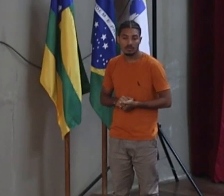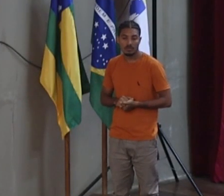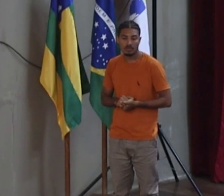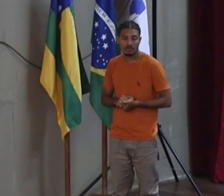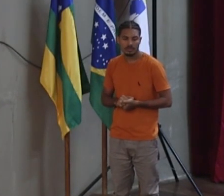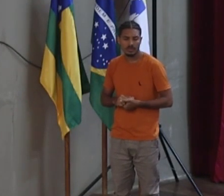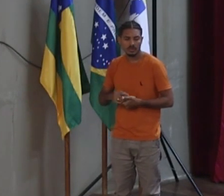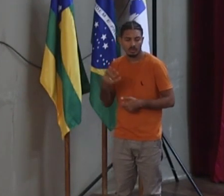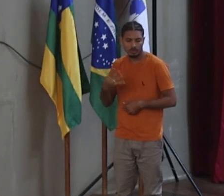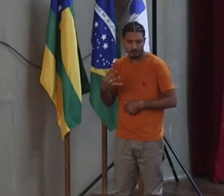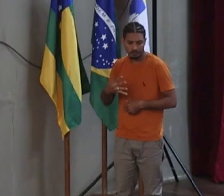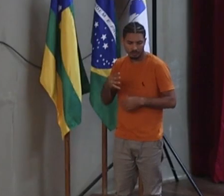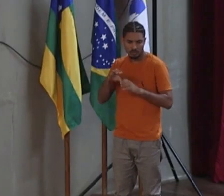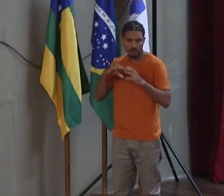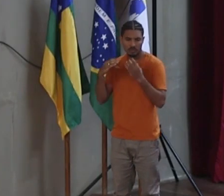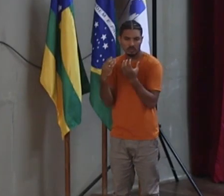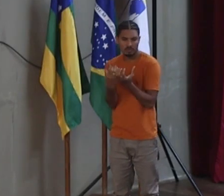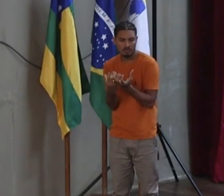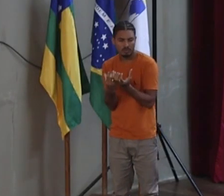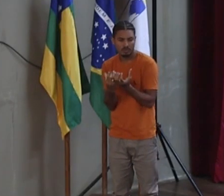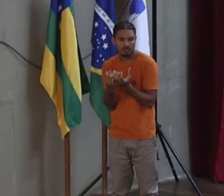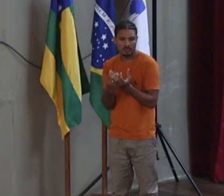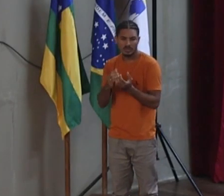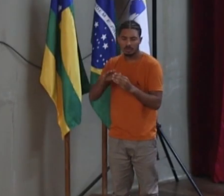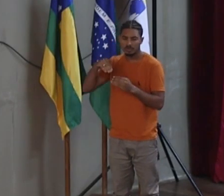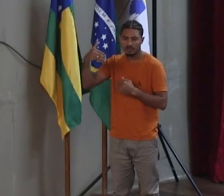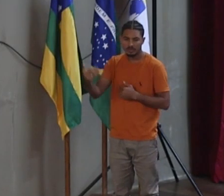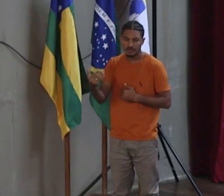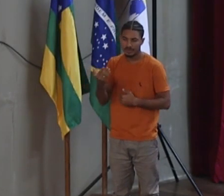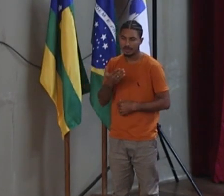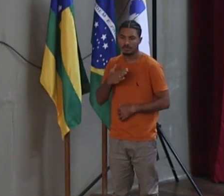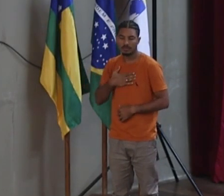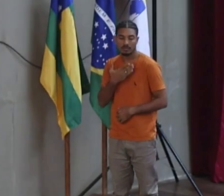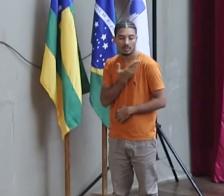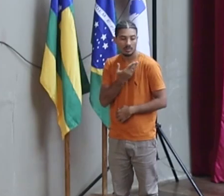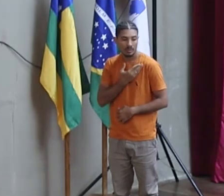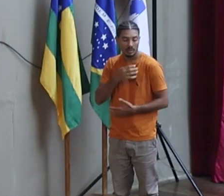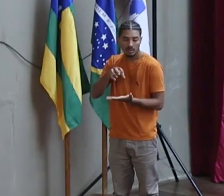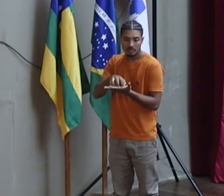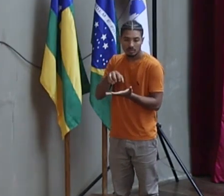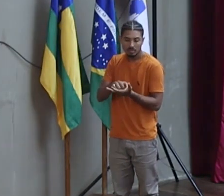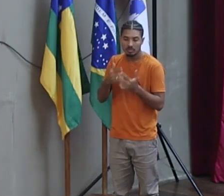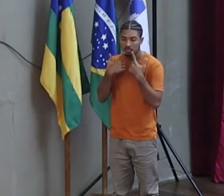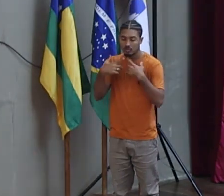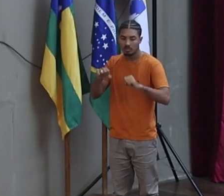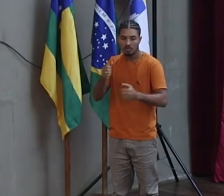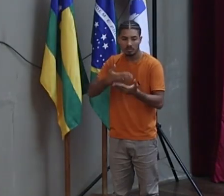Aí o 4º congresso eu passei adiante para as minhas colegas do Departamento de Linguística Aplicada